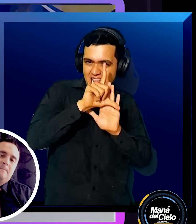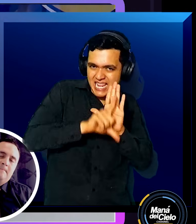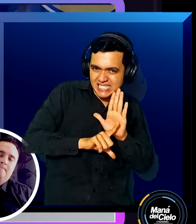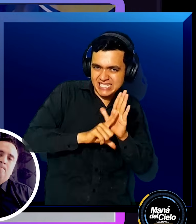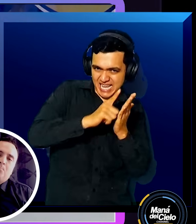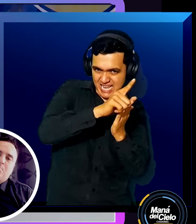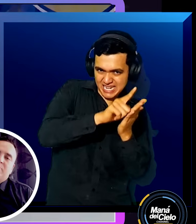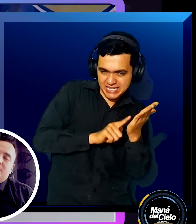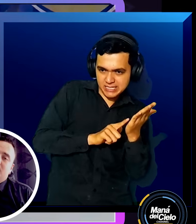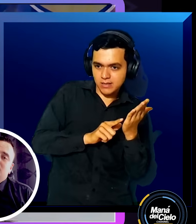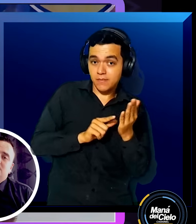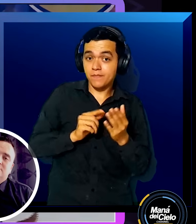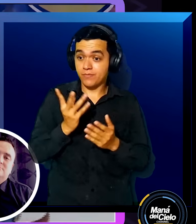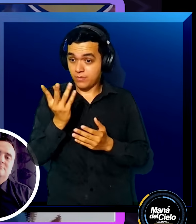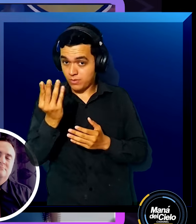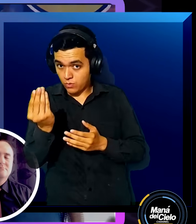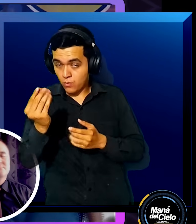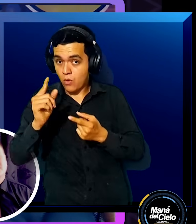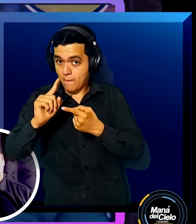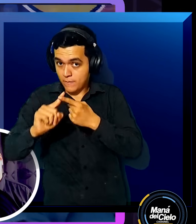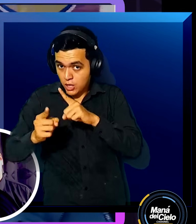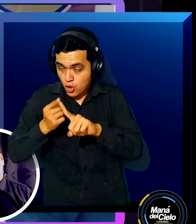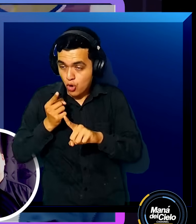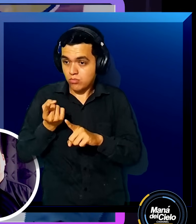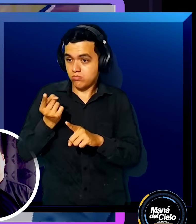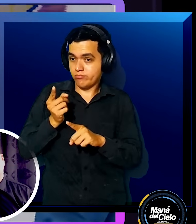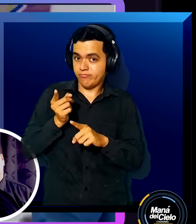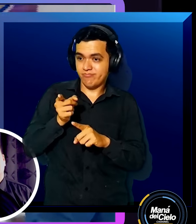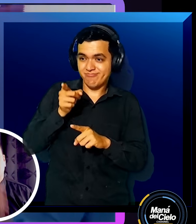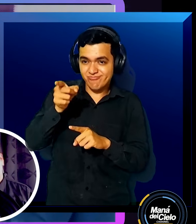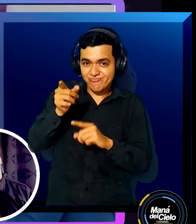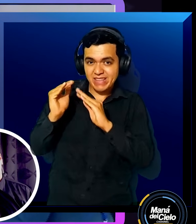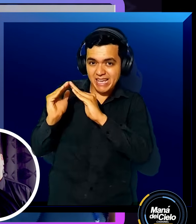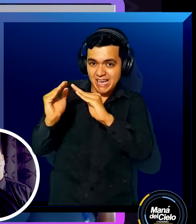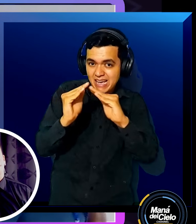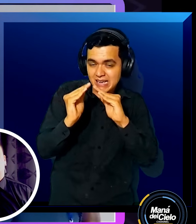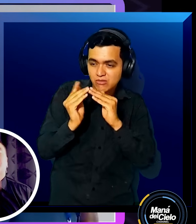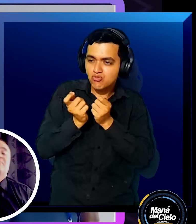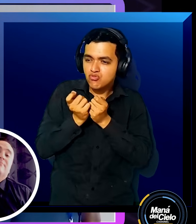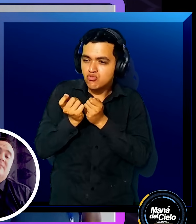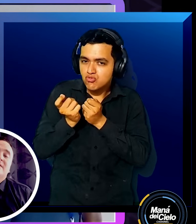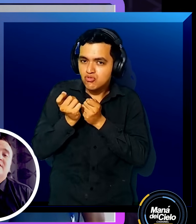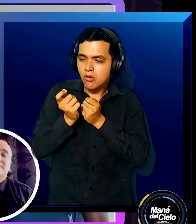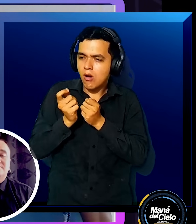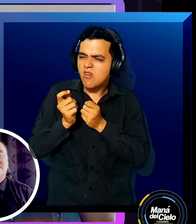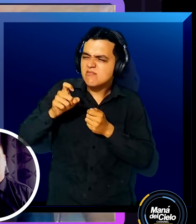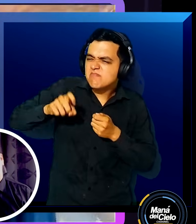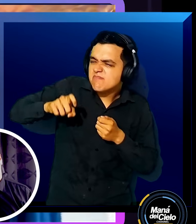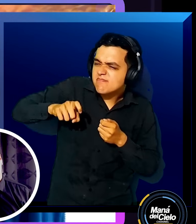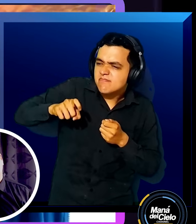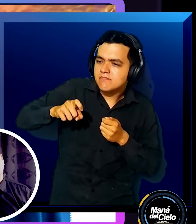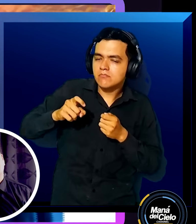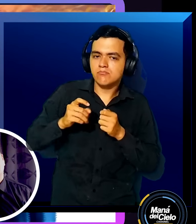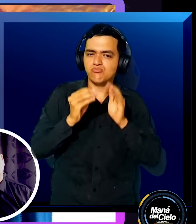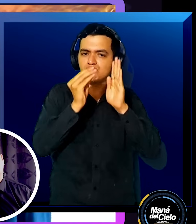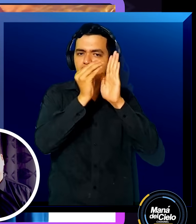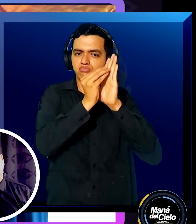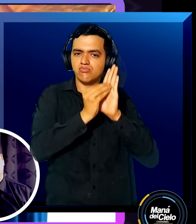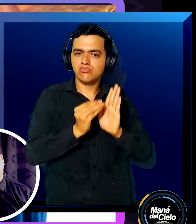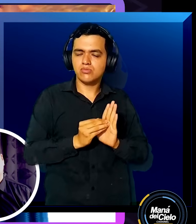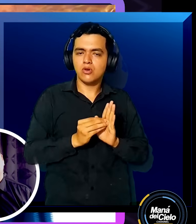es, ve hermanos, ¿por qué necesitamos decirle al Señor que nos enseñe a orar? Porque a veces decimos, vamos a